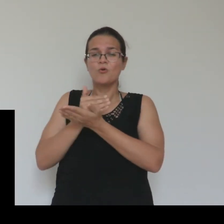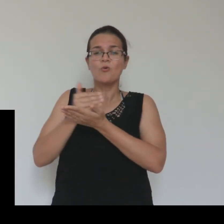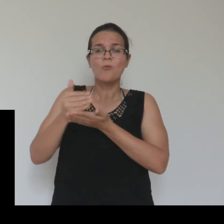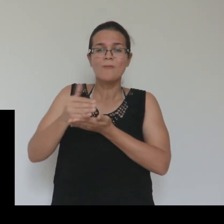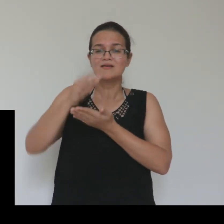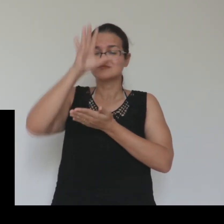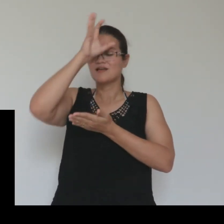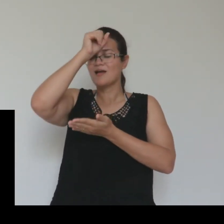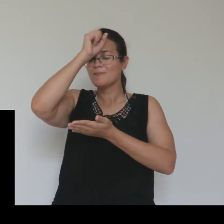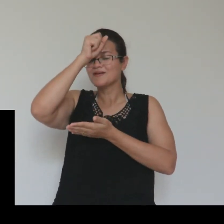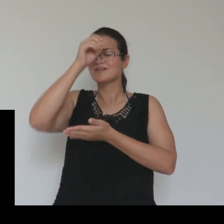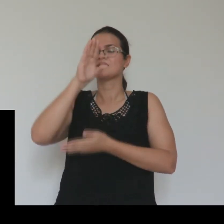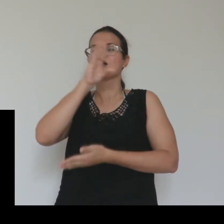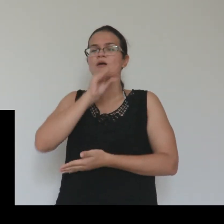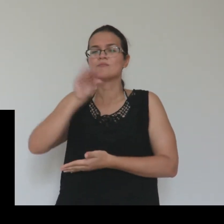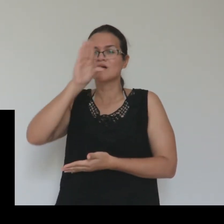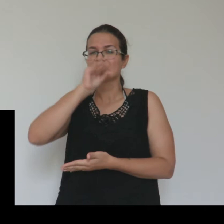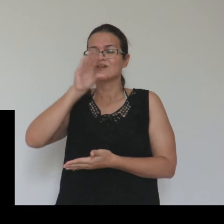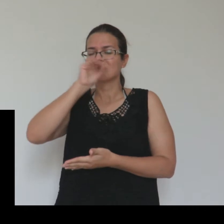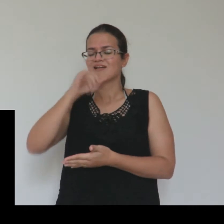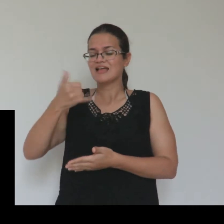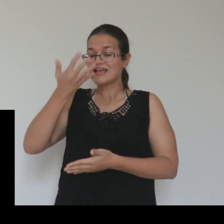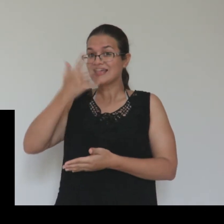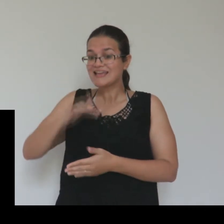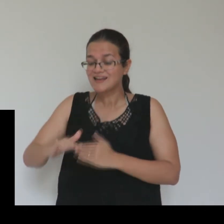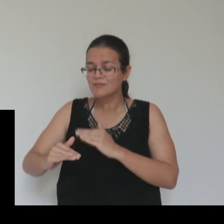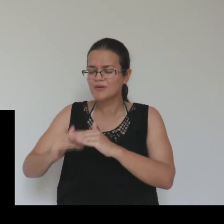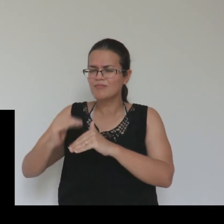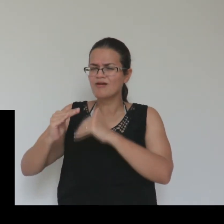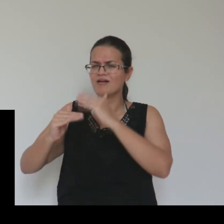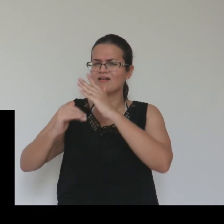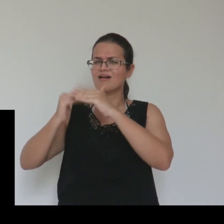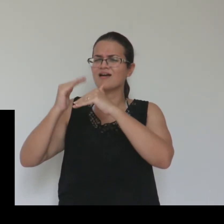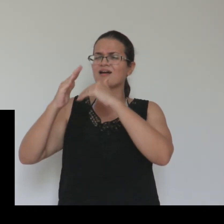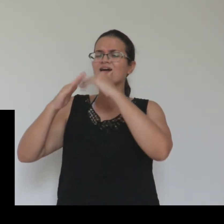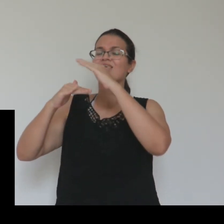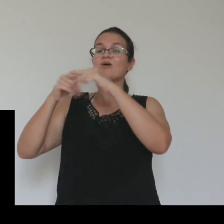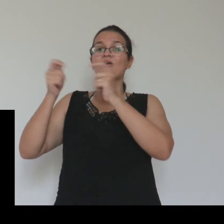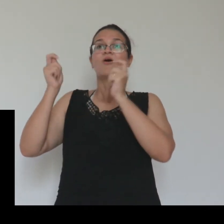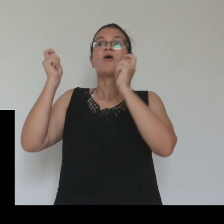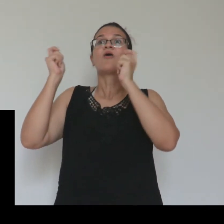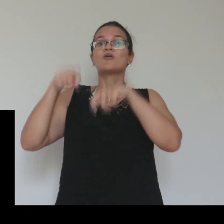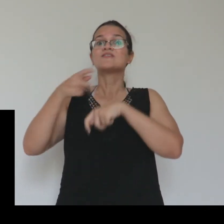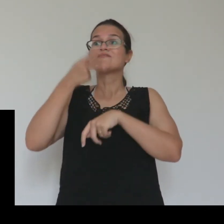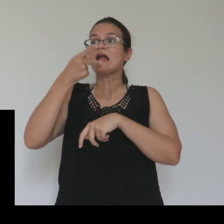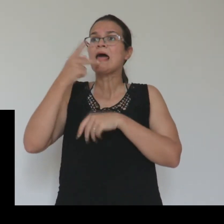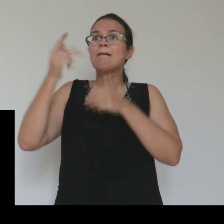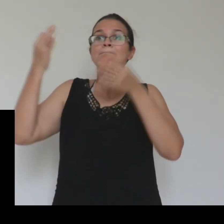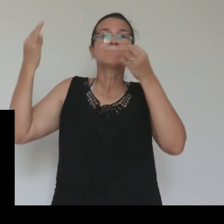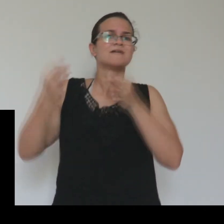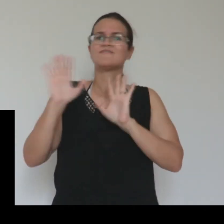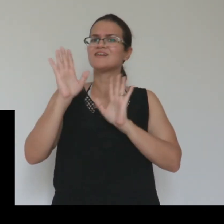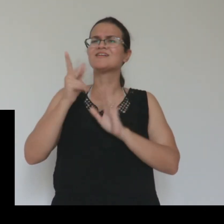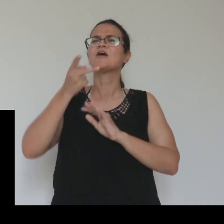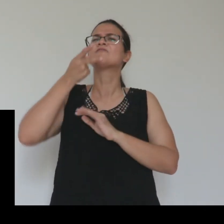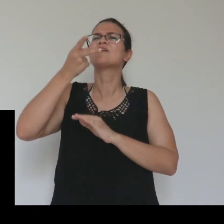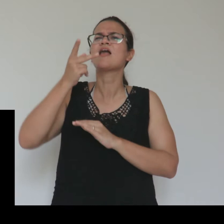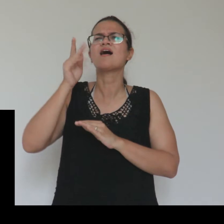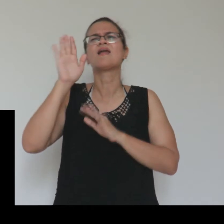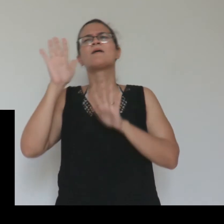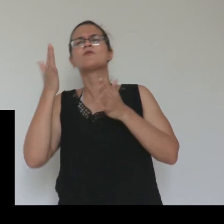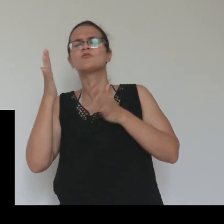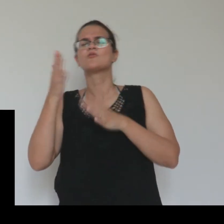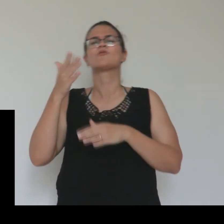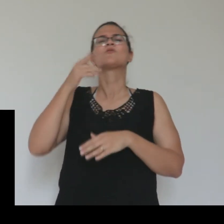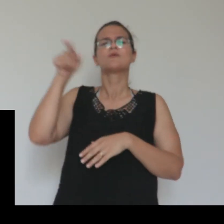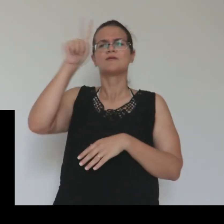forma satisfatória, eu não estou dizendo que ela vai falar de forma fluente, ela fala de forma satisfatória. Mesmo assim, outras pessoas vão pensar